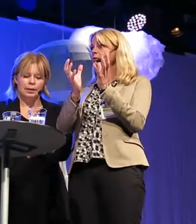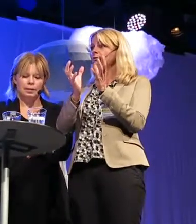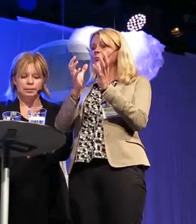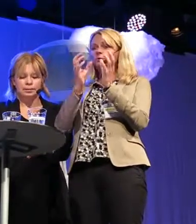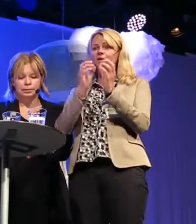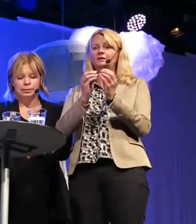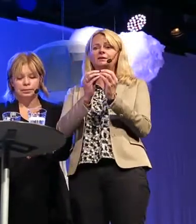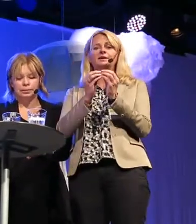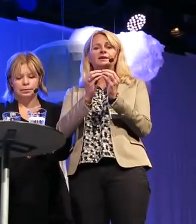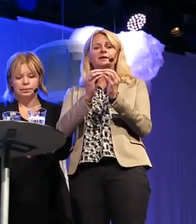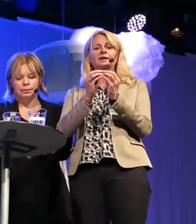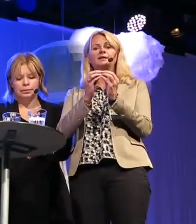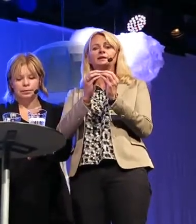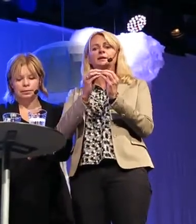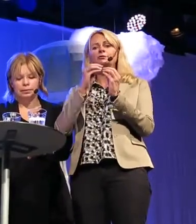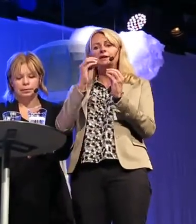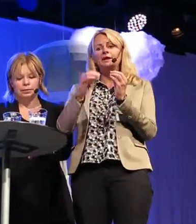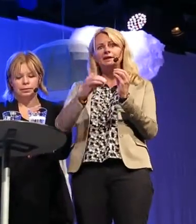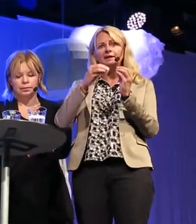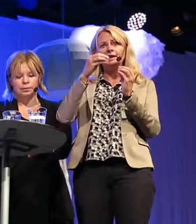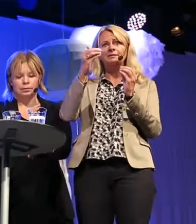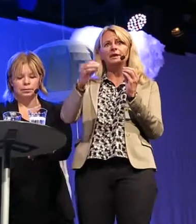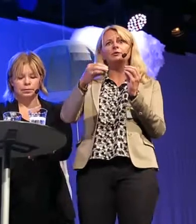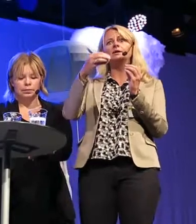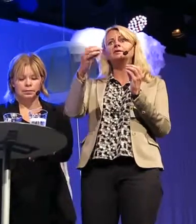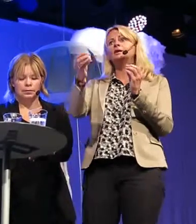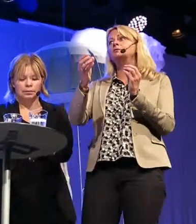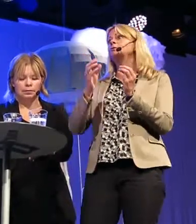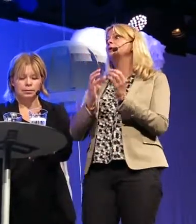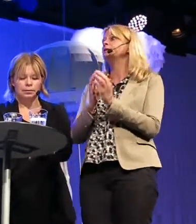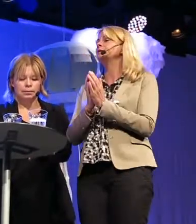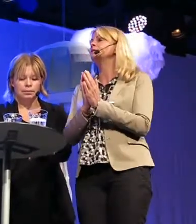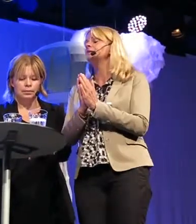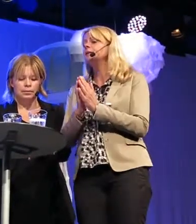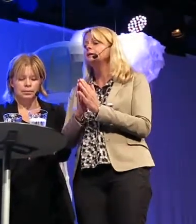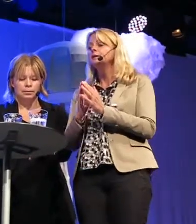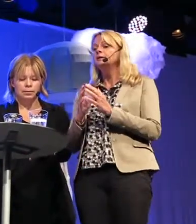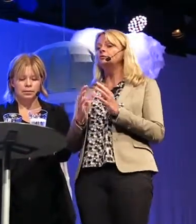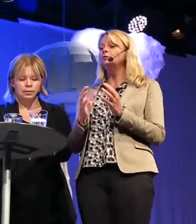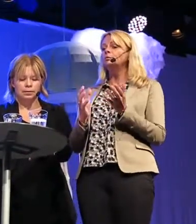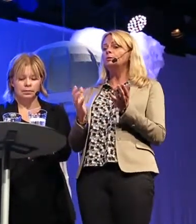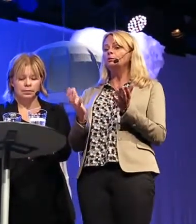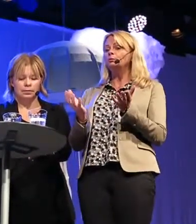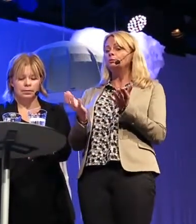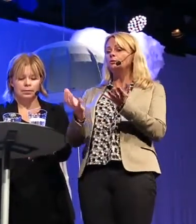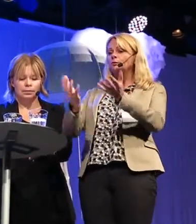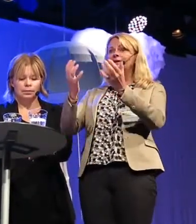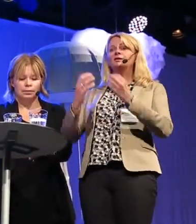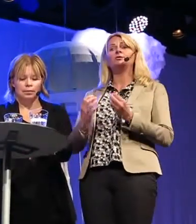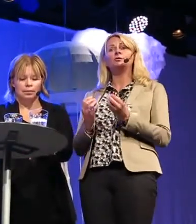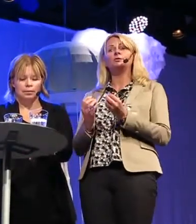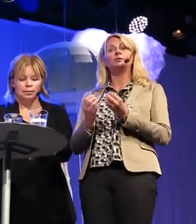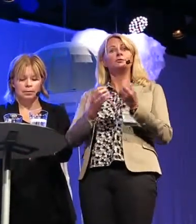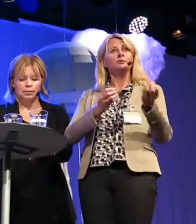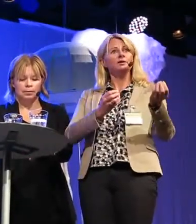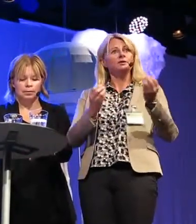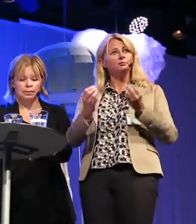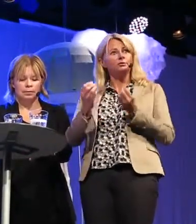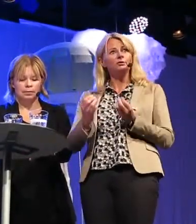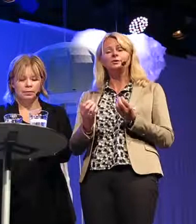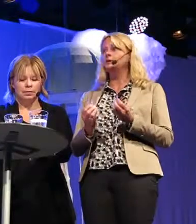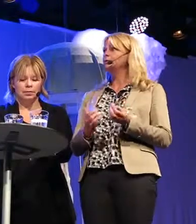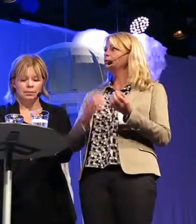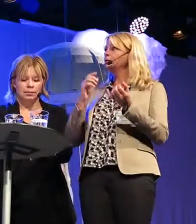byggt i Piteå som börjar tillverka en förädlad den här talloljan till våran diesel. De börjar nu också få en restprodukt